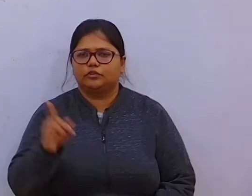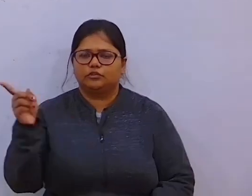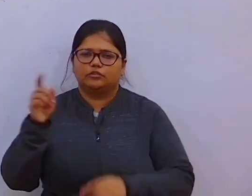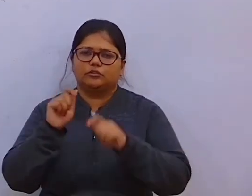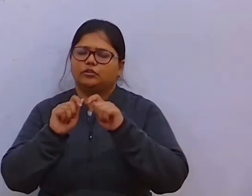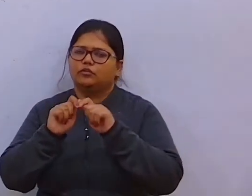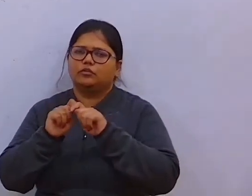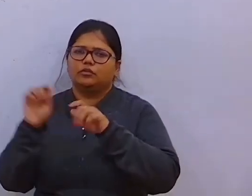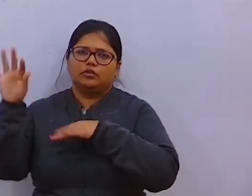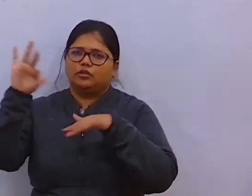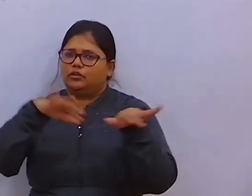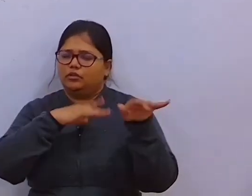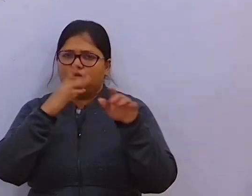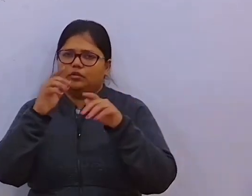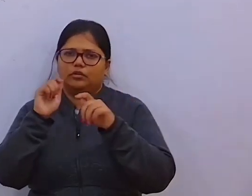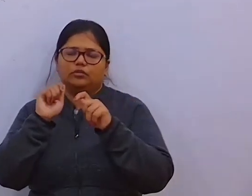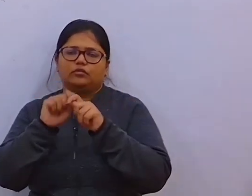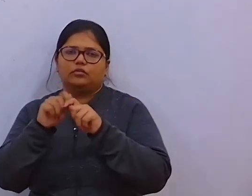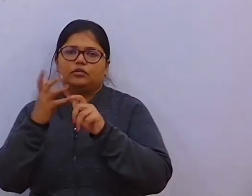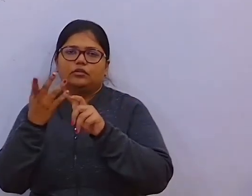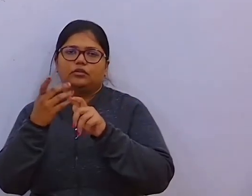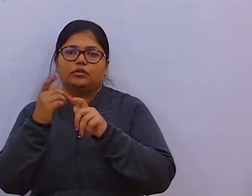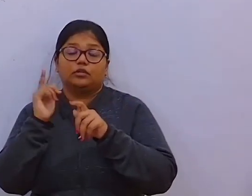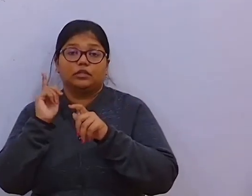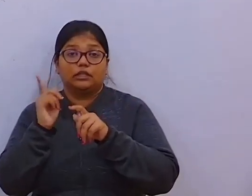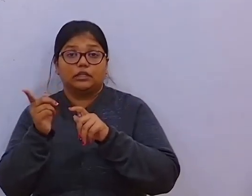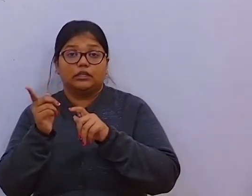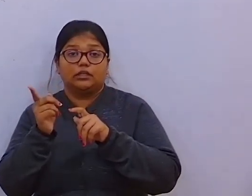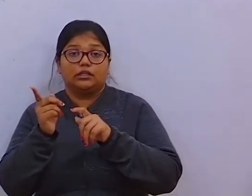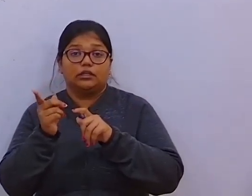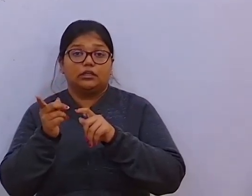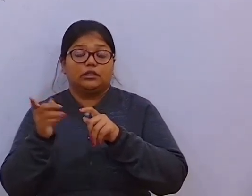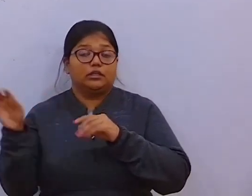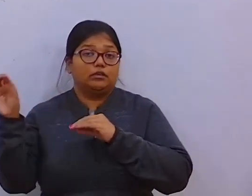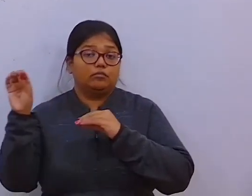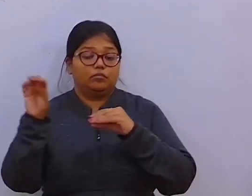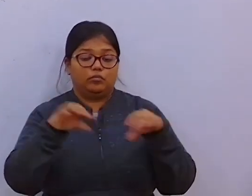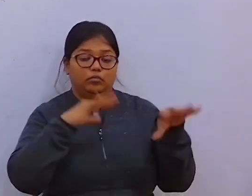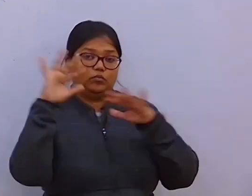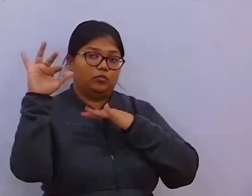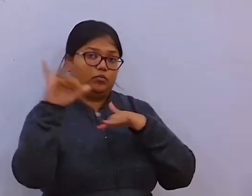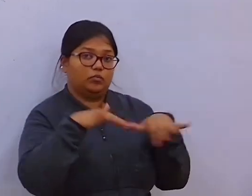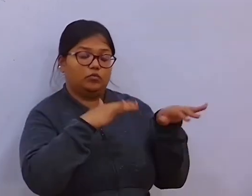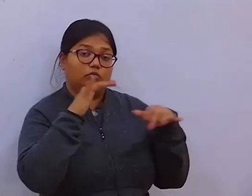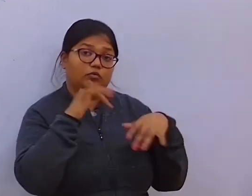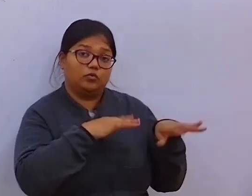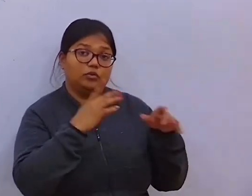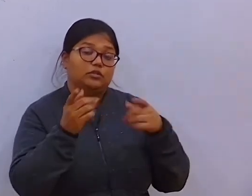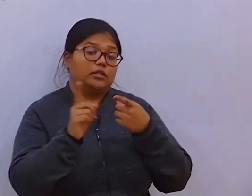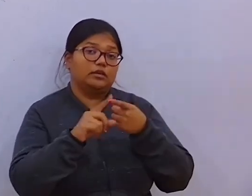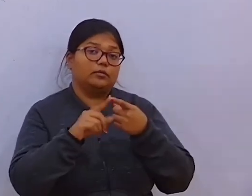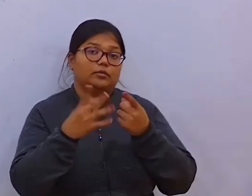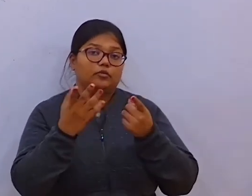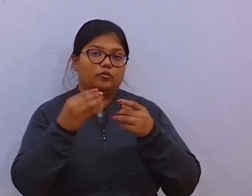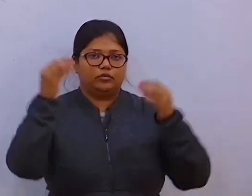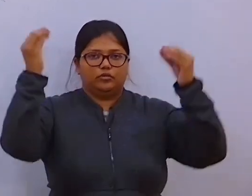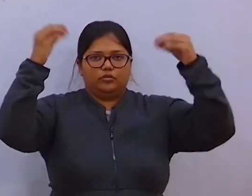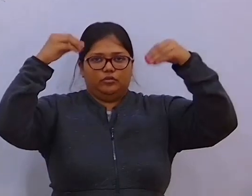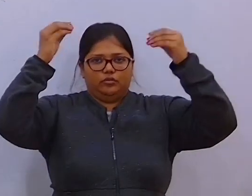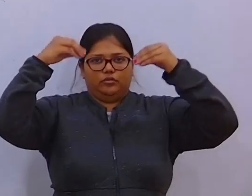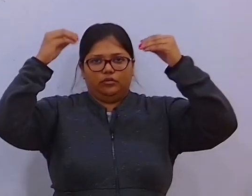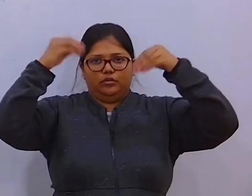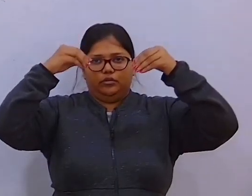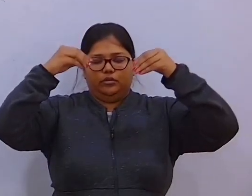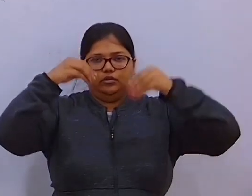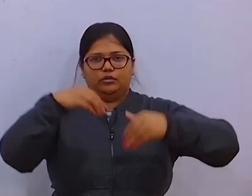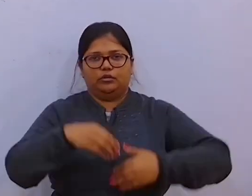कि बारिश कराने वाला। कैसा? जुलाई अगस्त और सितंबर में, है ना, जो आपको बहुत